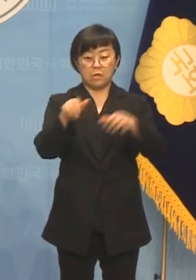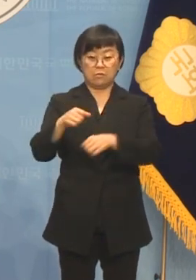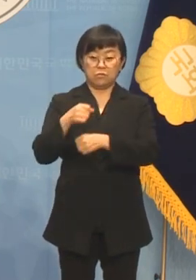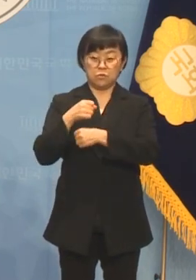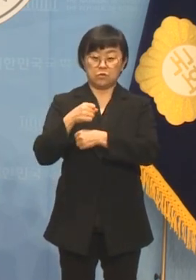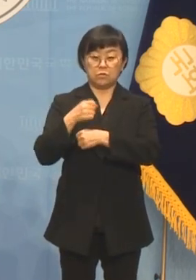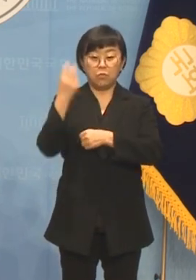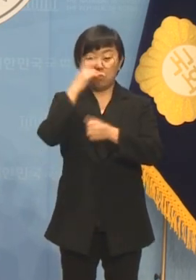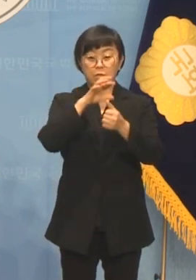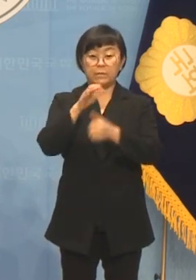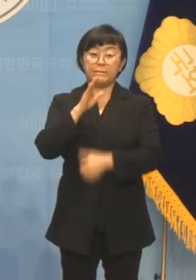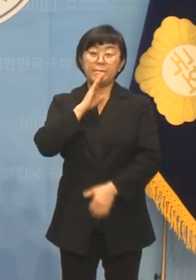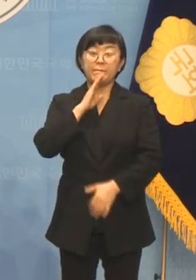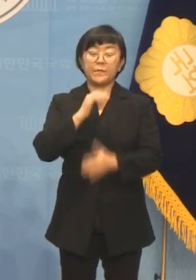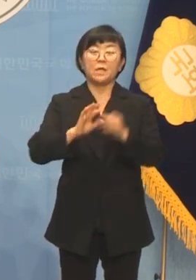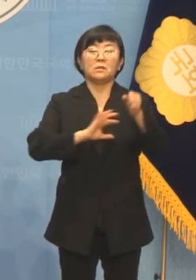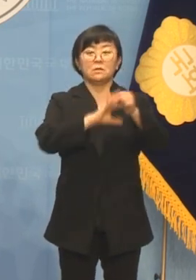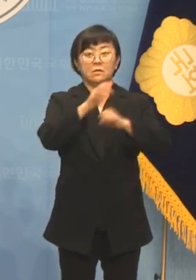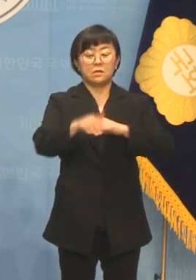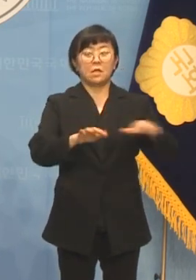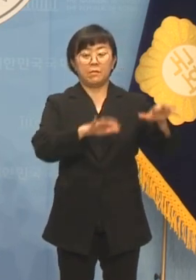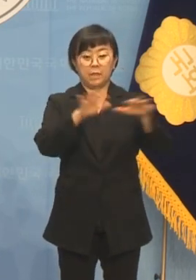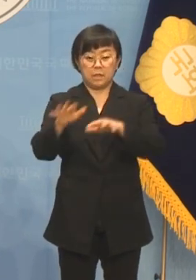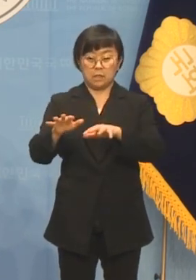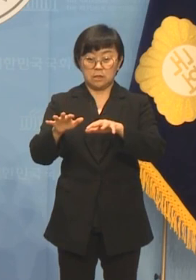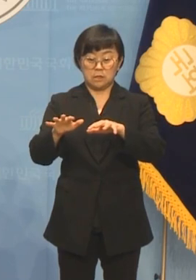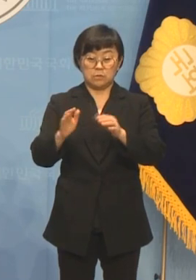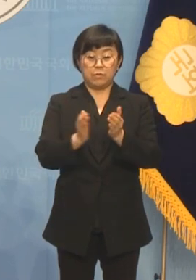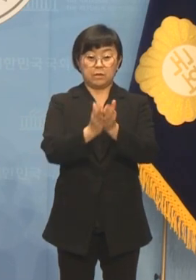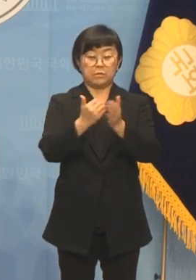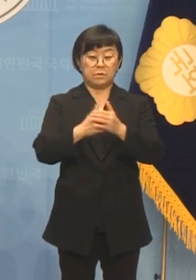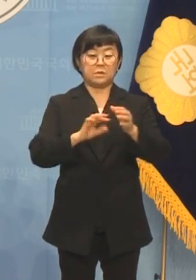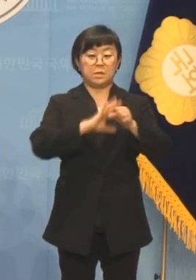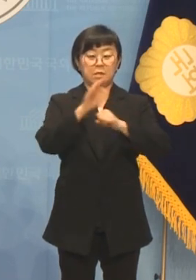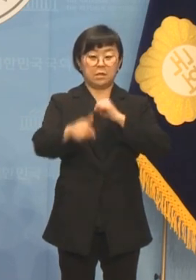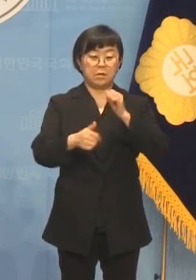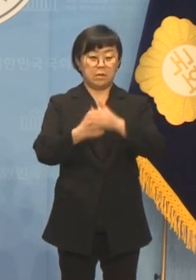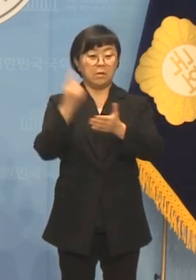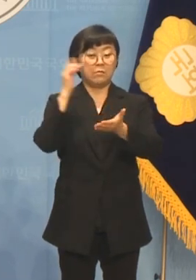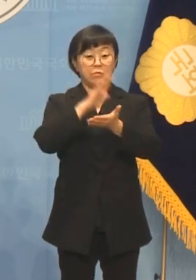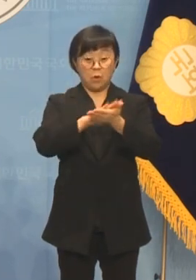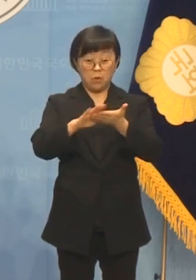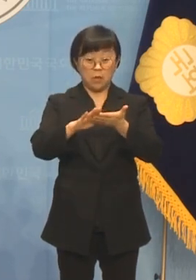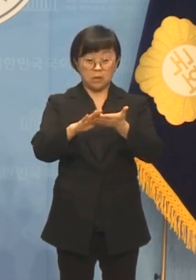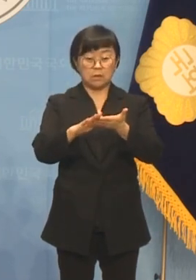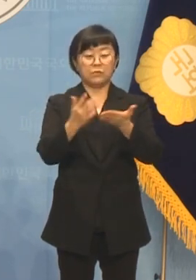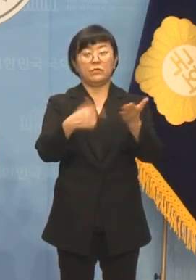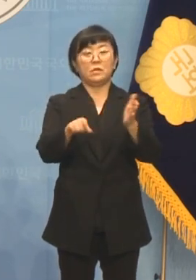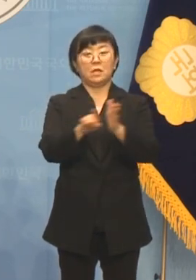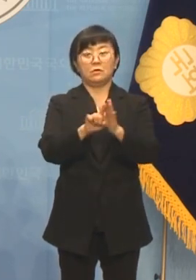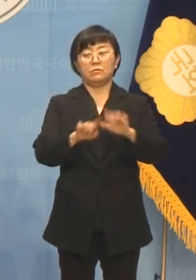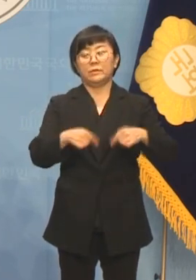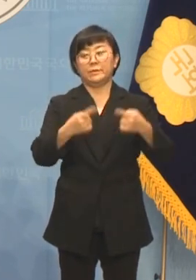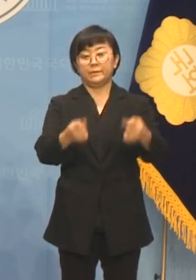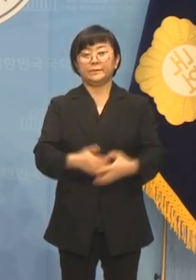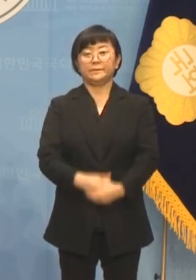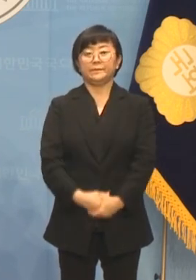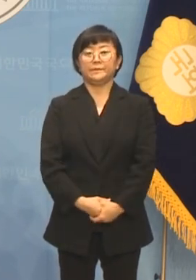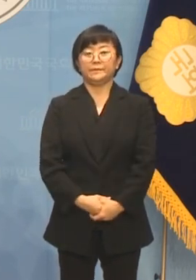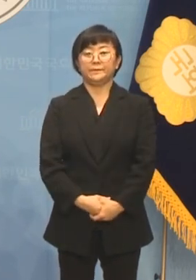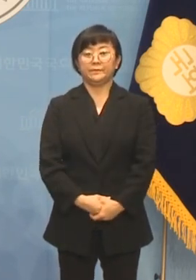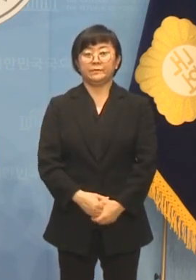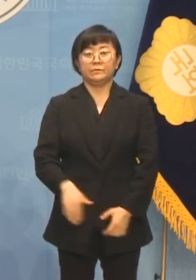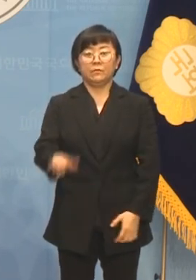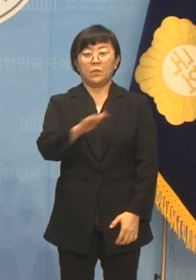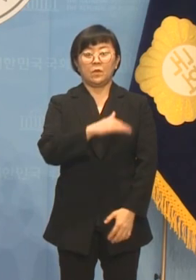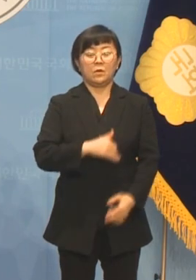지켜낼 뿐만 아니라 전 세계 바다를 누비며 세계 평화 수호에도 크게 기여하고 있습니다.